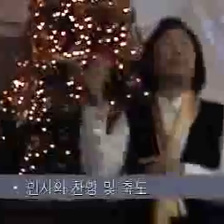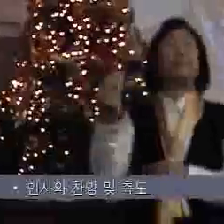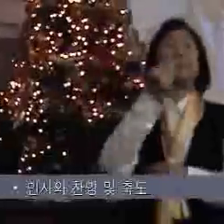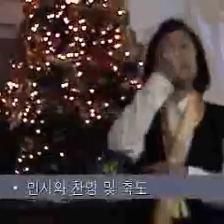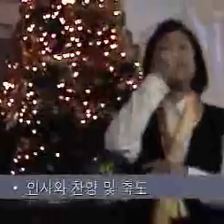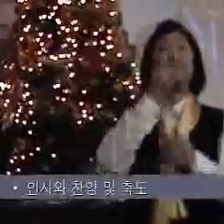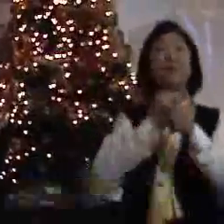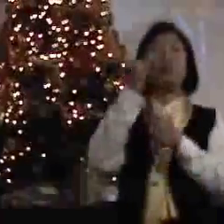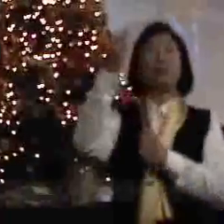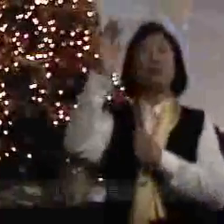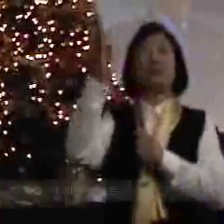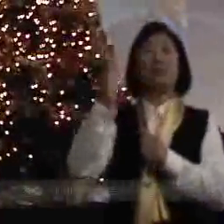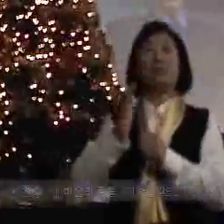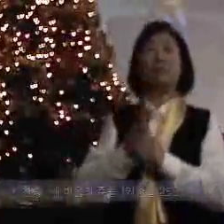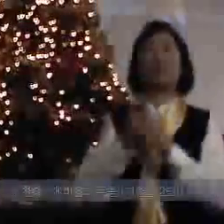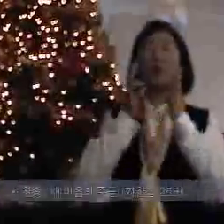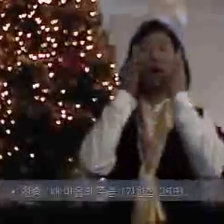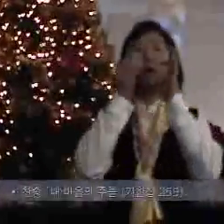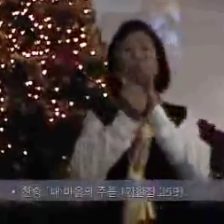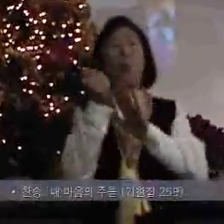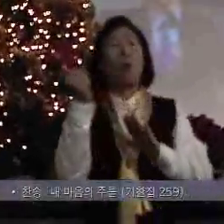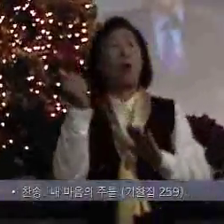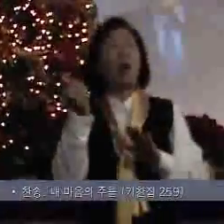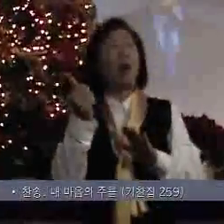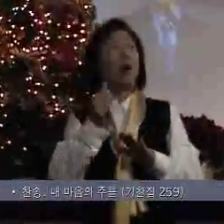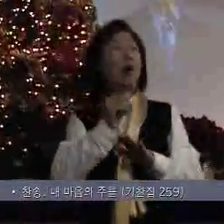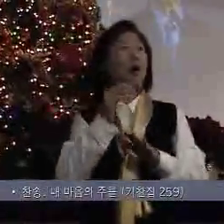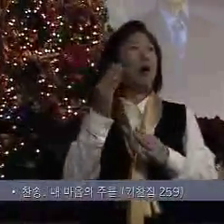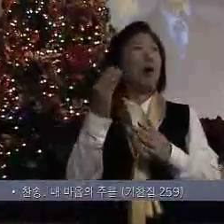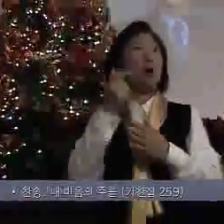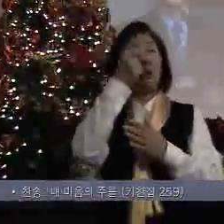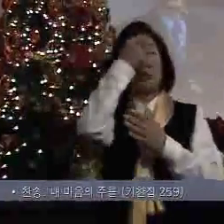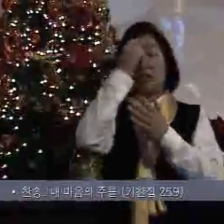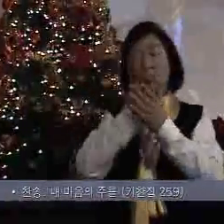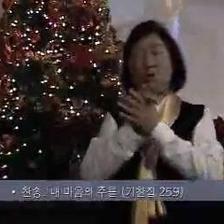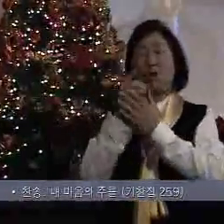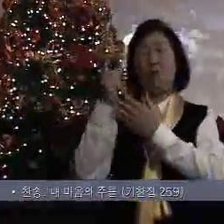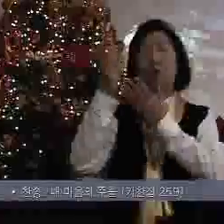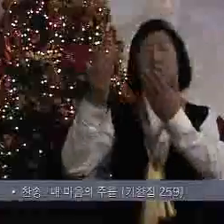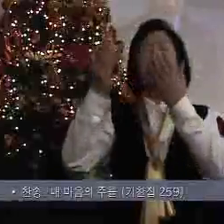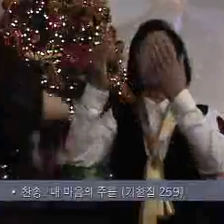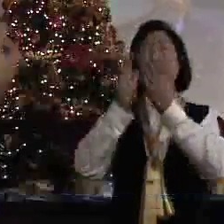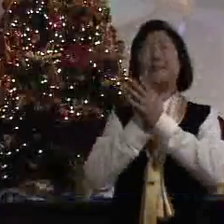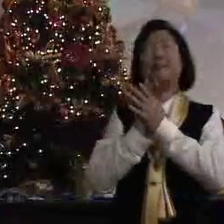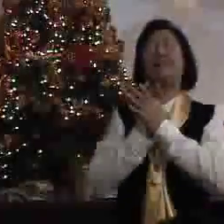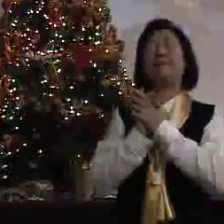신부 되겠습니다. 우리 간절한 소망, 우리 간절한 기도로 올려드립니다.